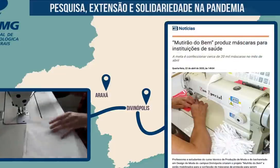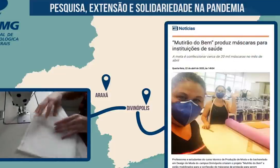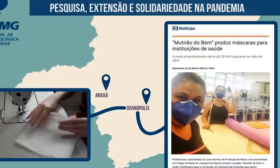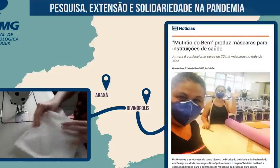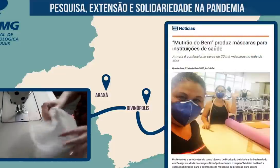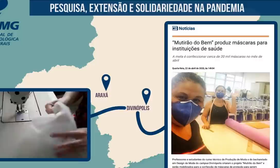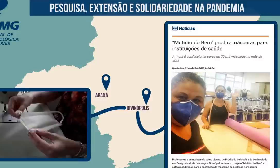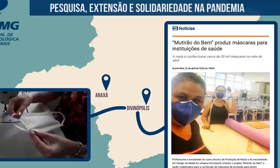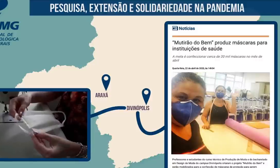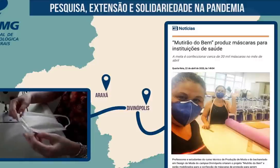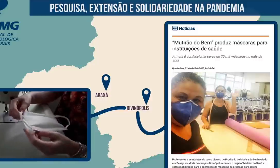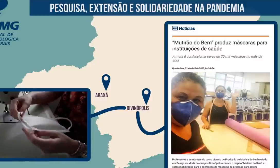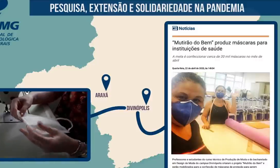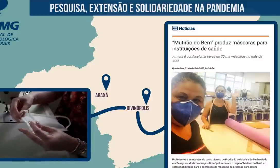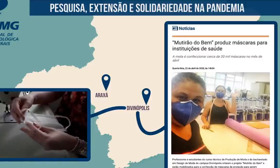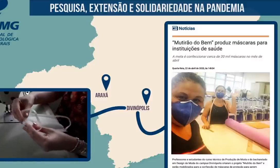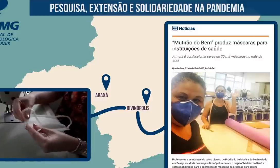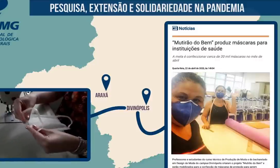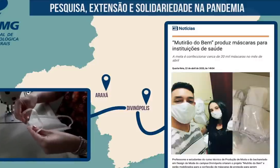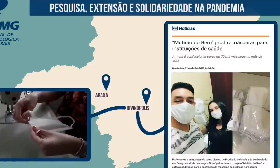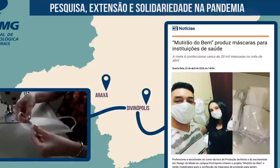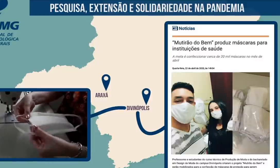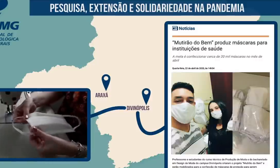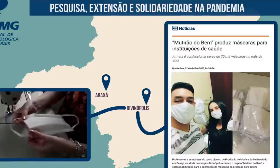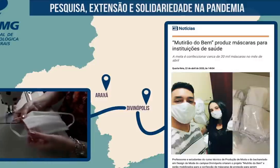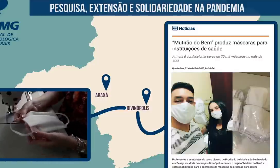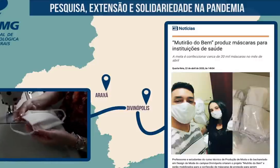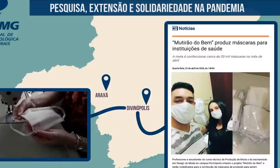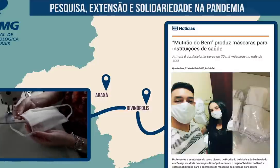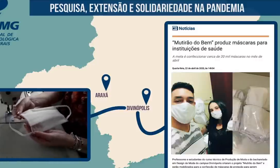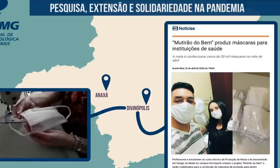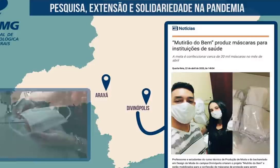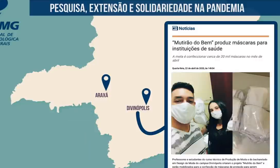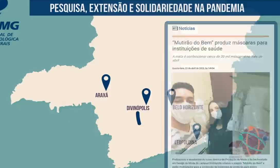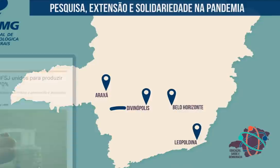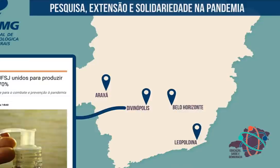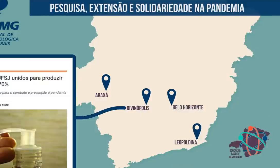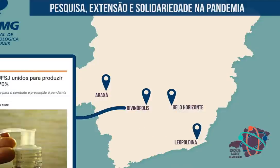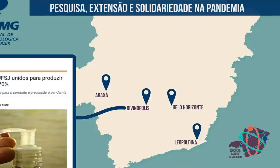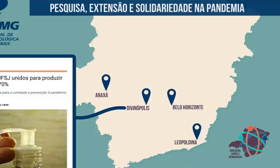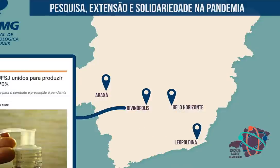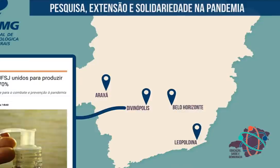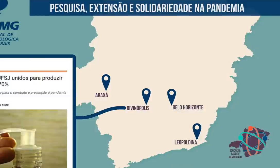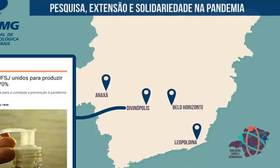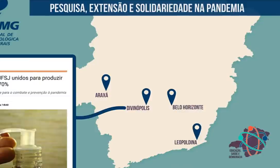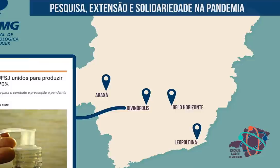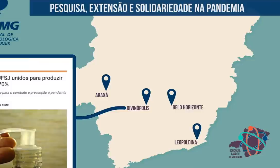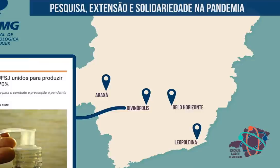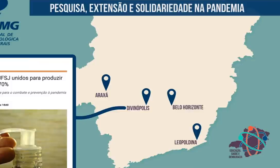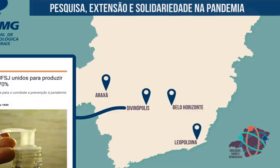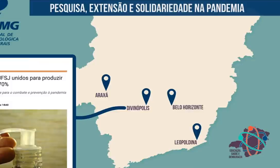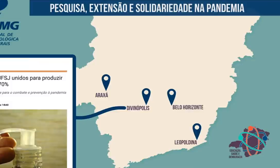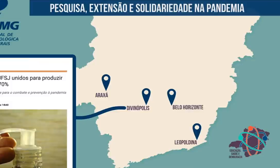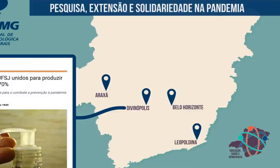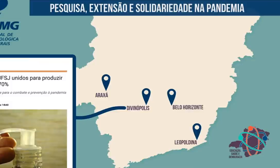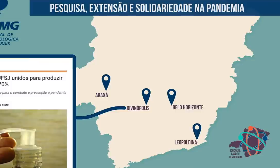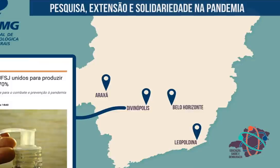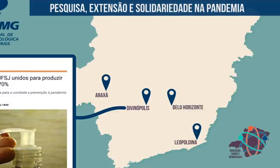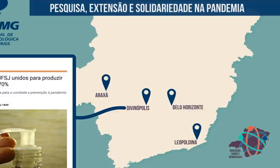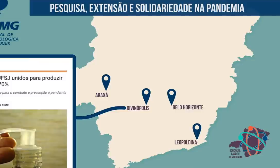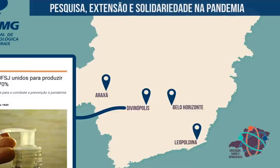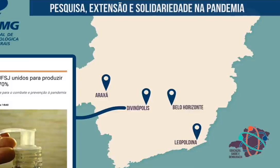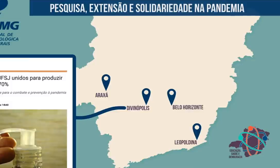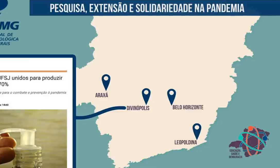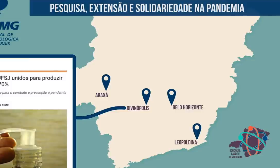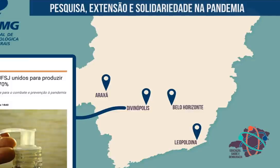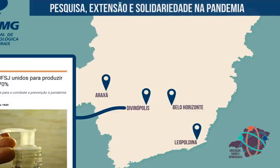cursos de moda devem entregar mais de 20 mil máscaras para entidades de saúde. Uma parceria do campus Divinópolis e a